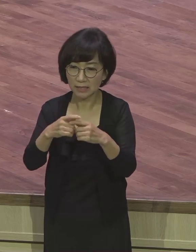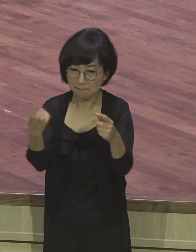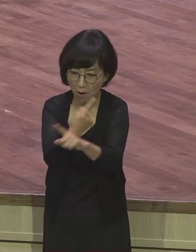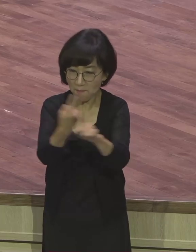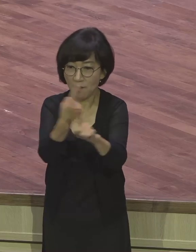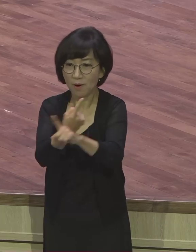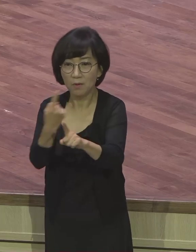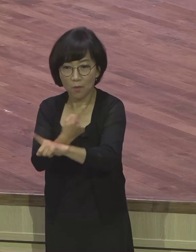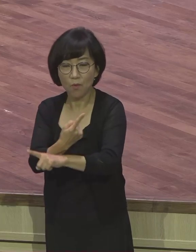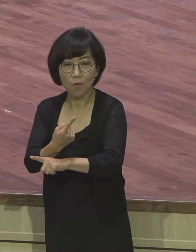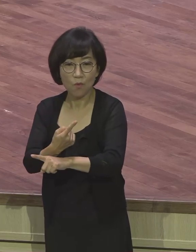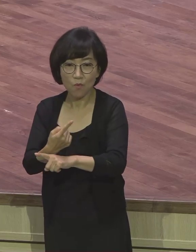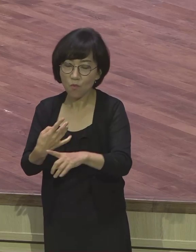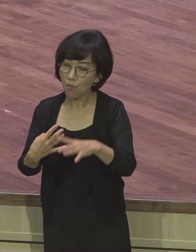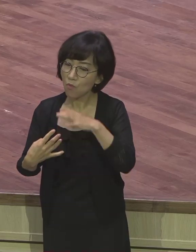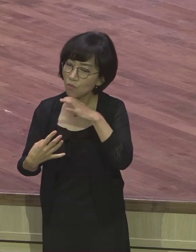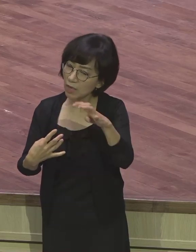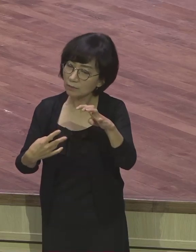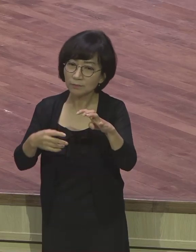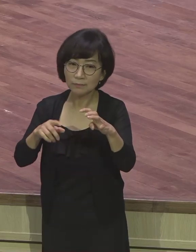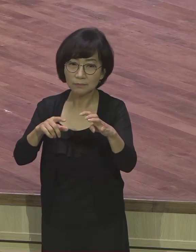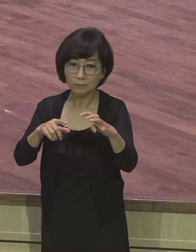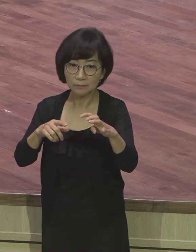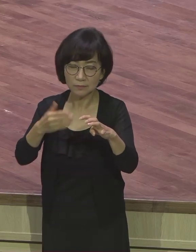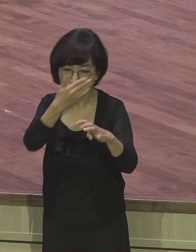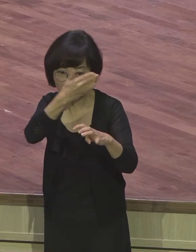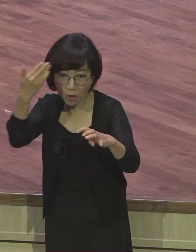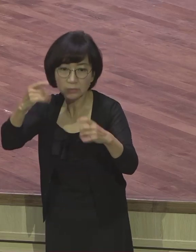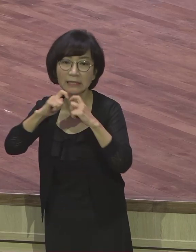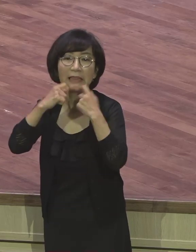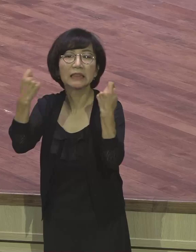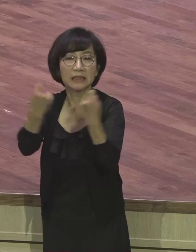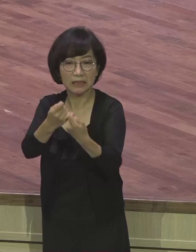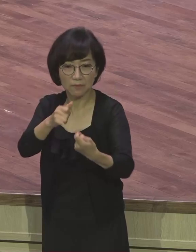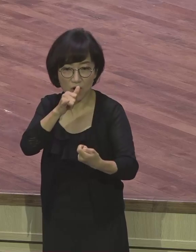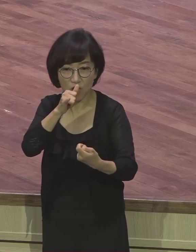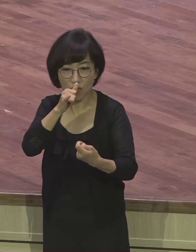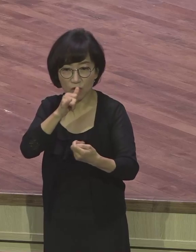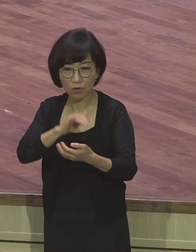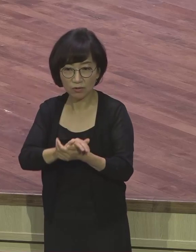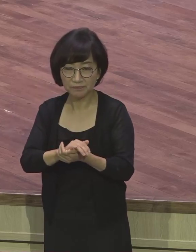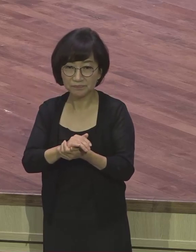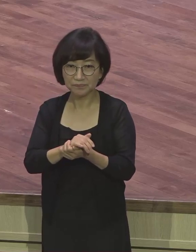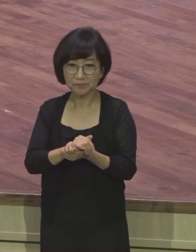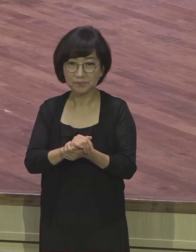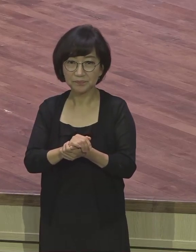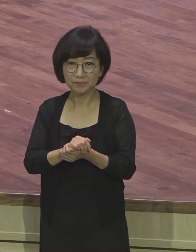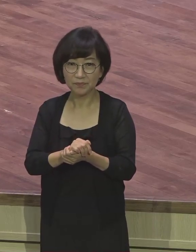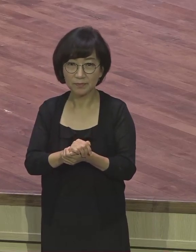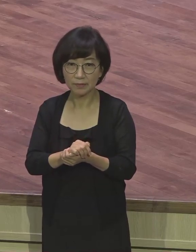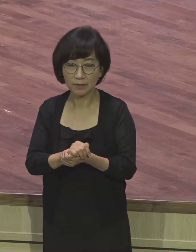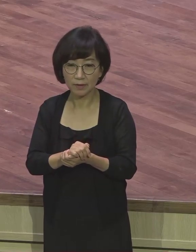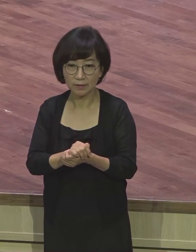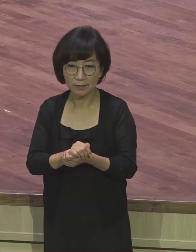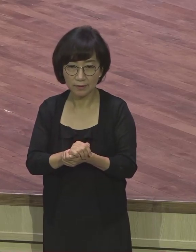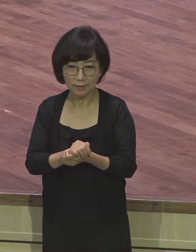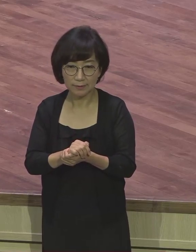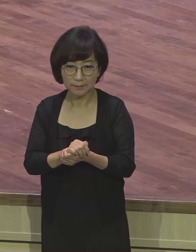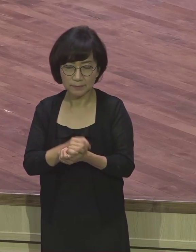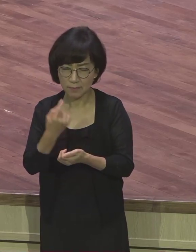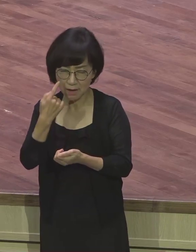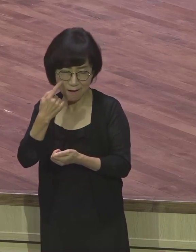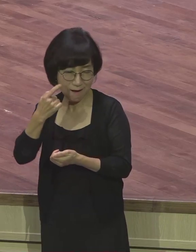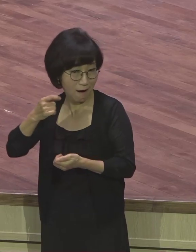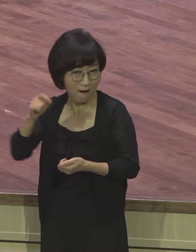이 지금 이 교회의 미래를 위한 기획팀이 있어요. 40대들이요. 아주 센스티브 아주